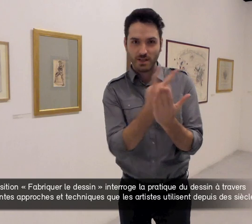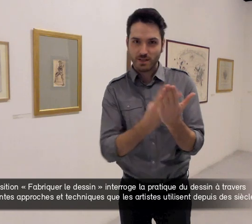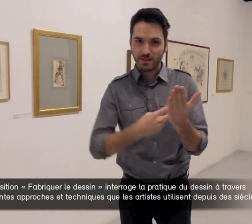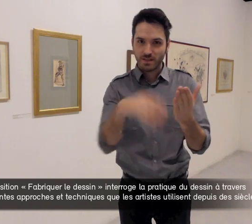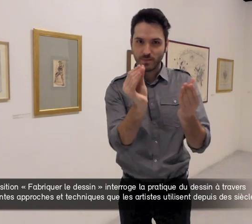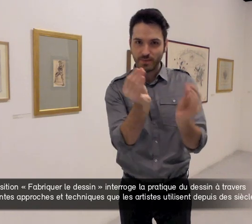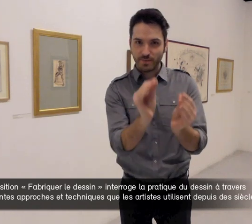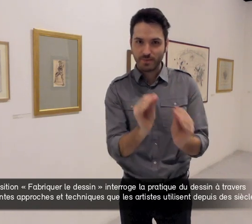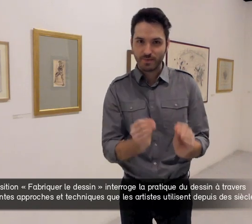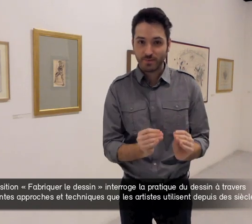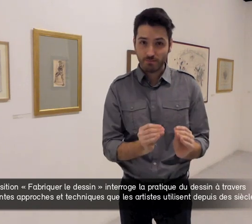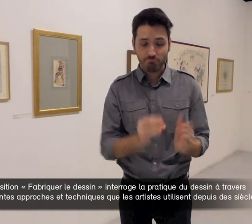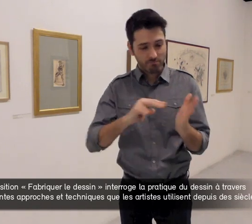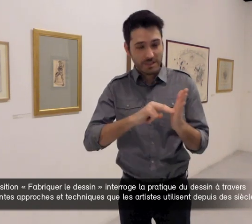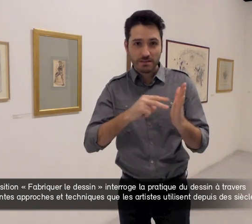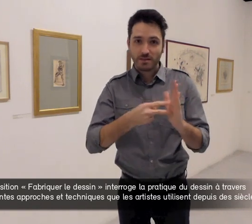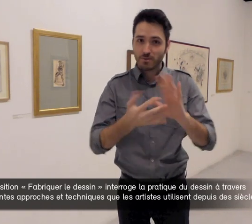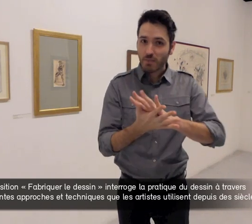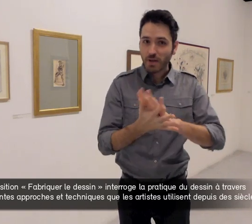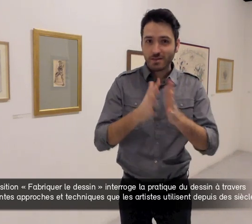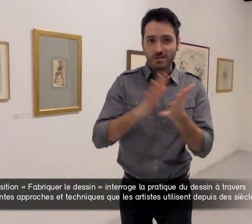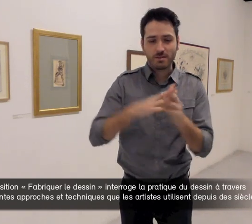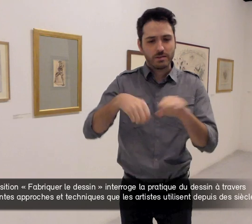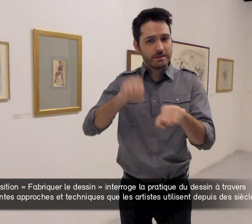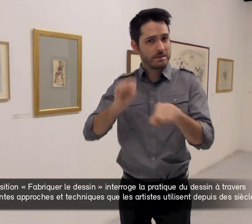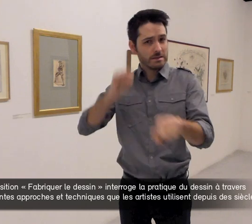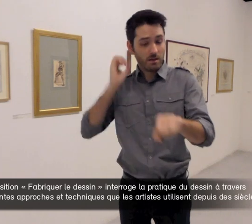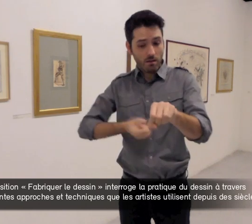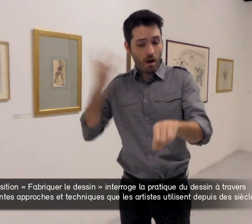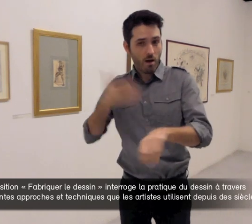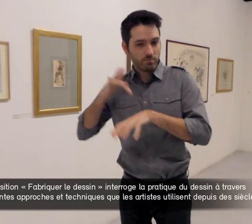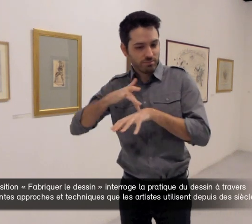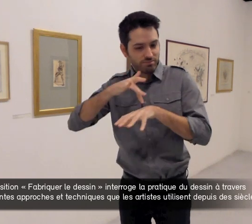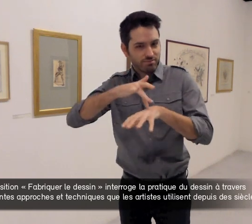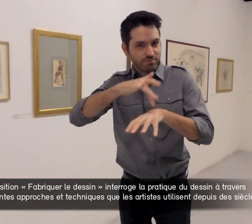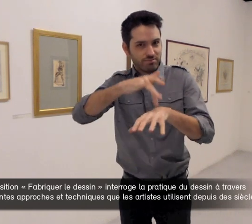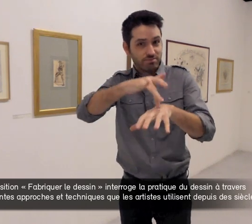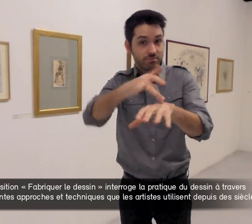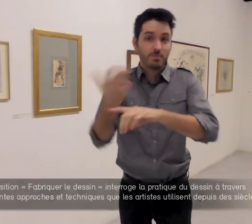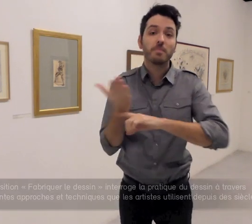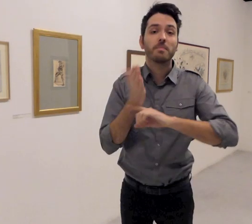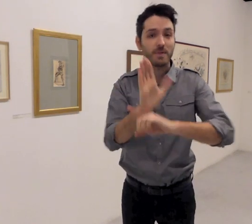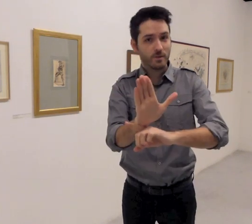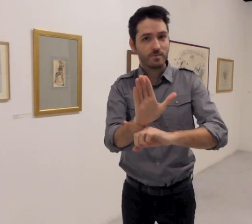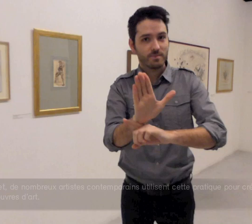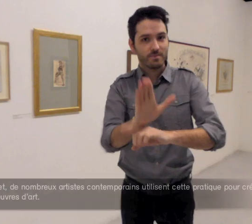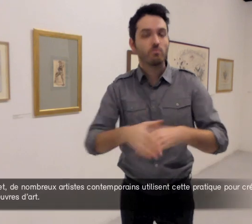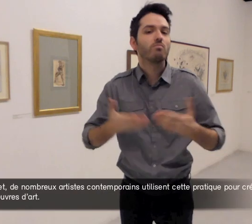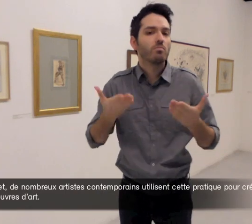L'exposition Fabriquer le dessin interroge la pratique du dessin à travers différentes approches et techniques que les artistes utilisent depuis des